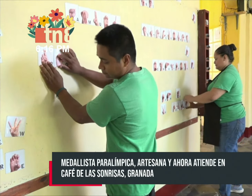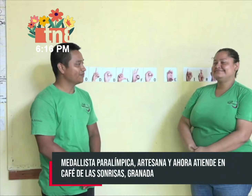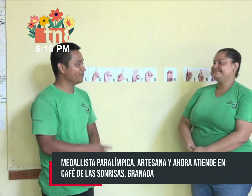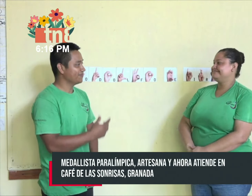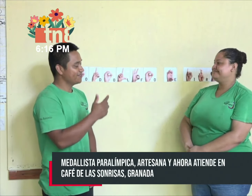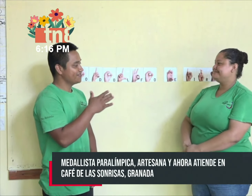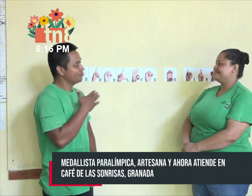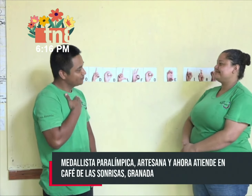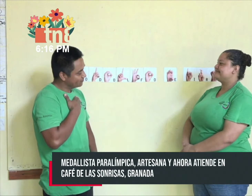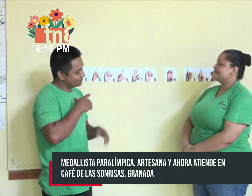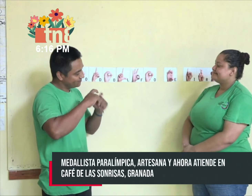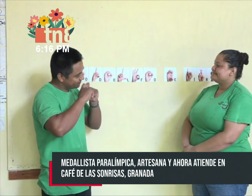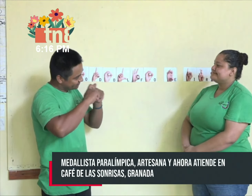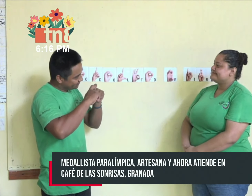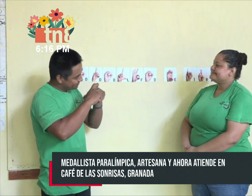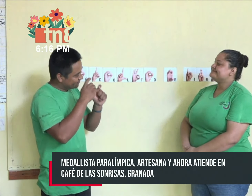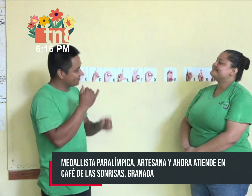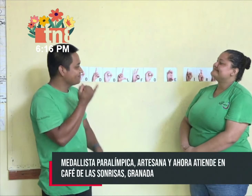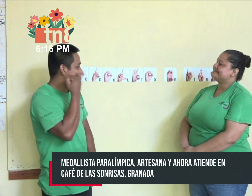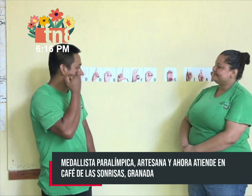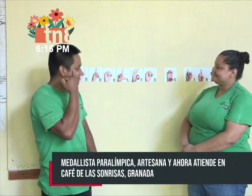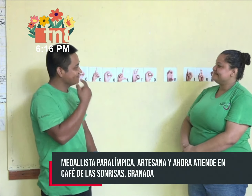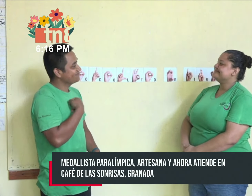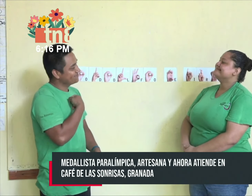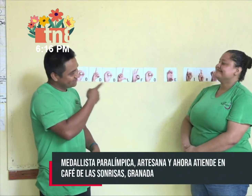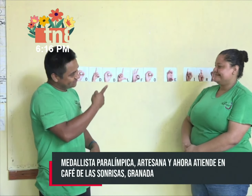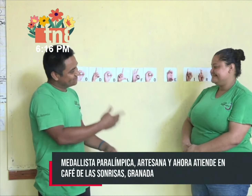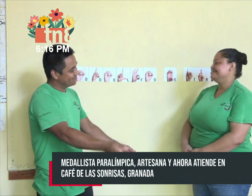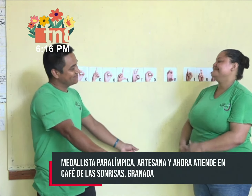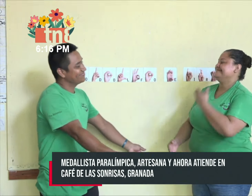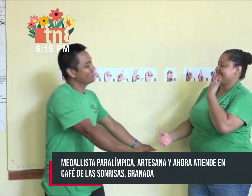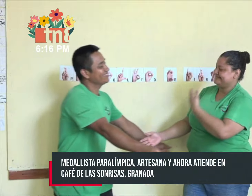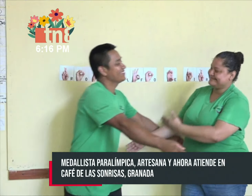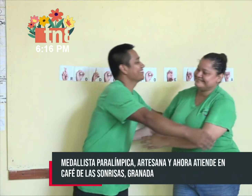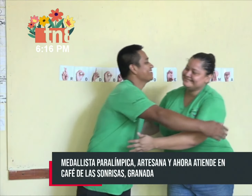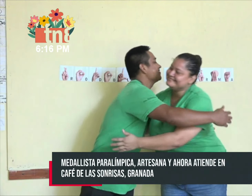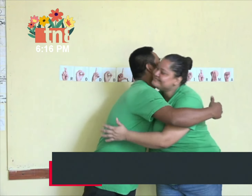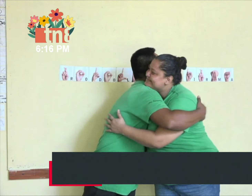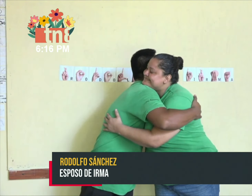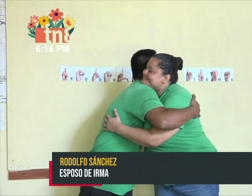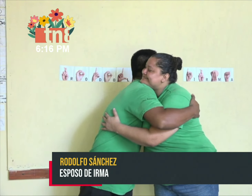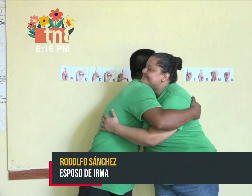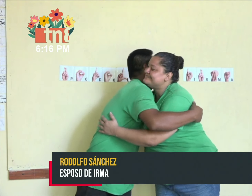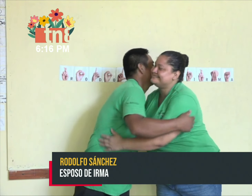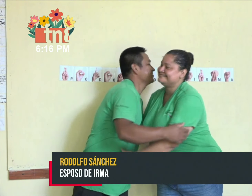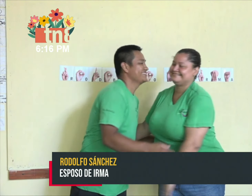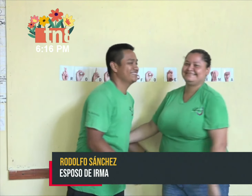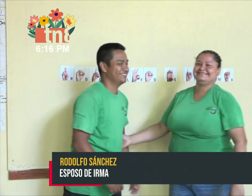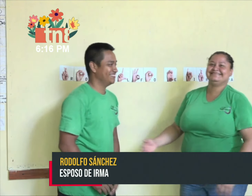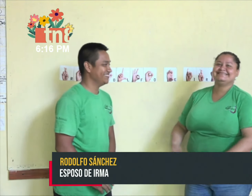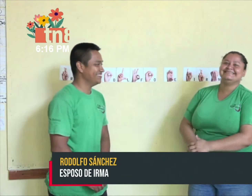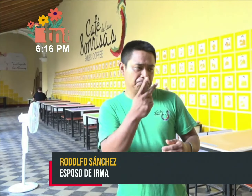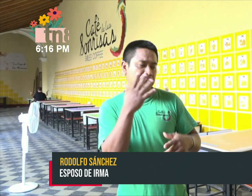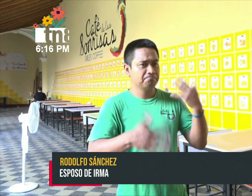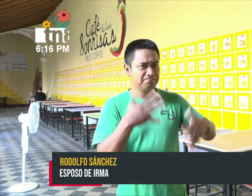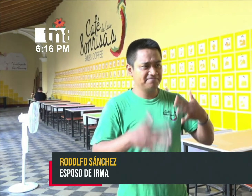Me siento muy orgulloso, me siento muy feliz de estar con una persona como yo, siendo un chico sordo. Tenemos